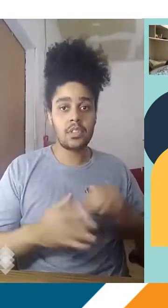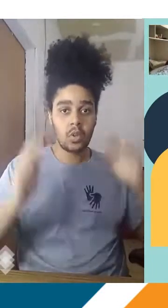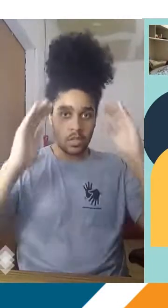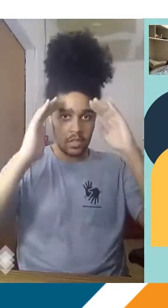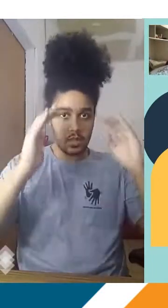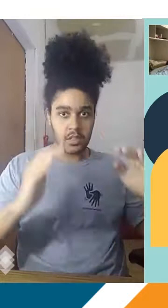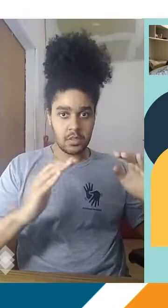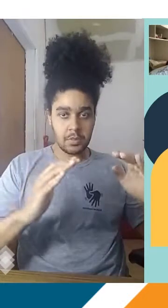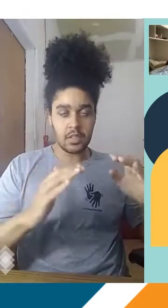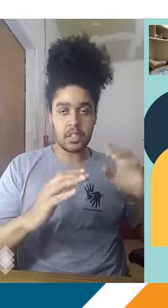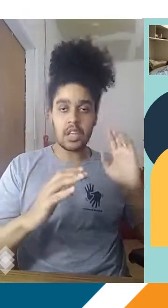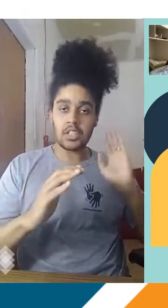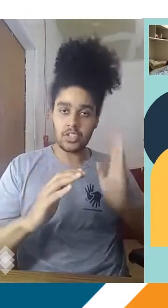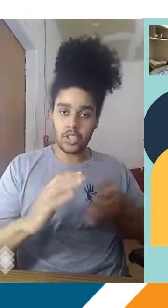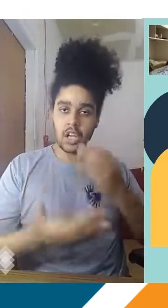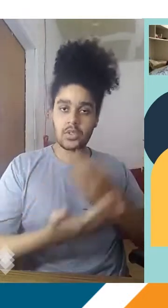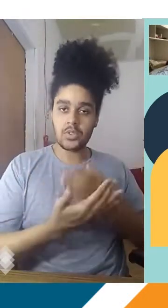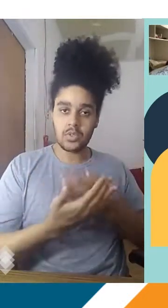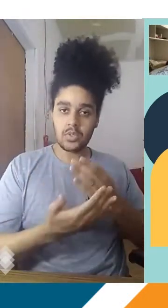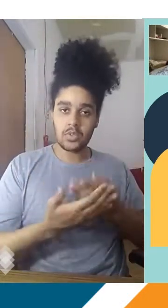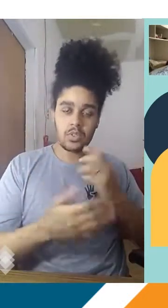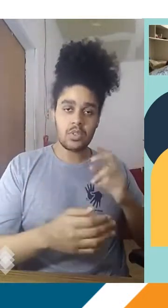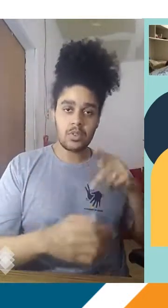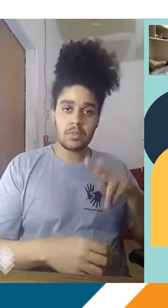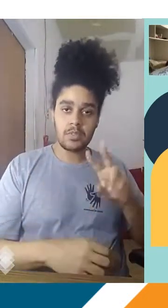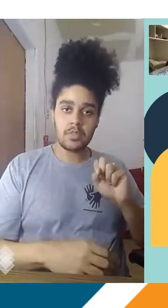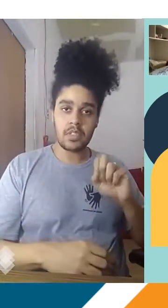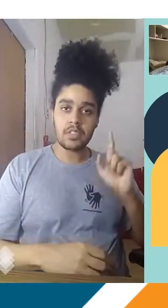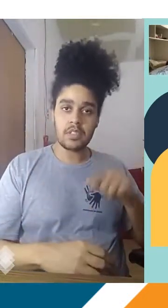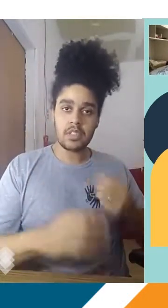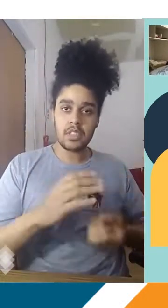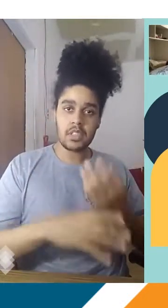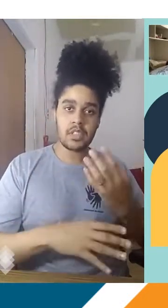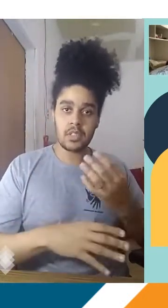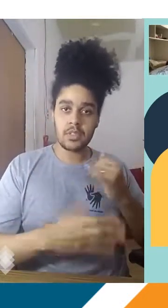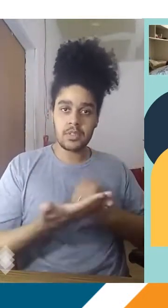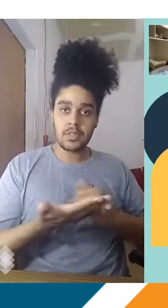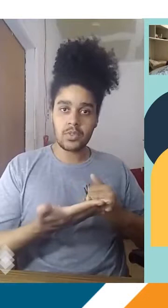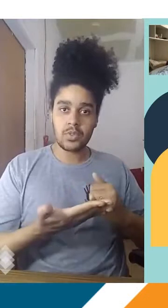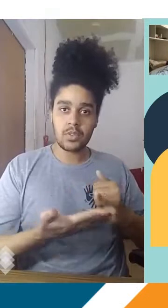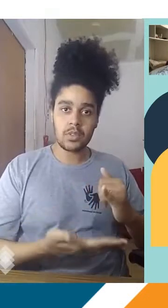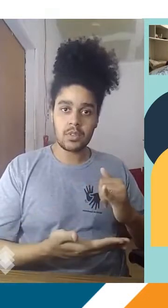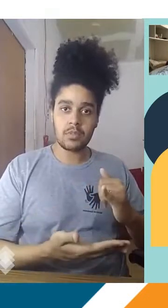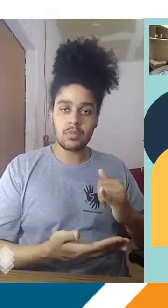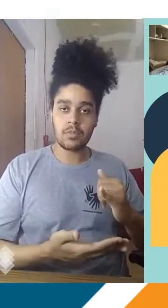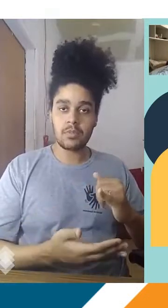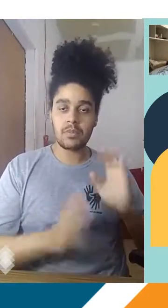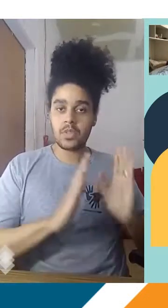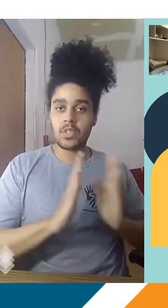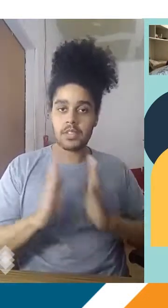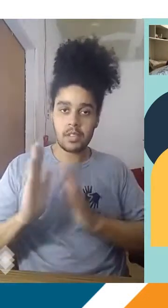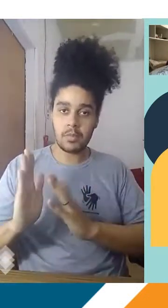cuja introdução respeita aquilo que nós já estudamos aqui no pré-vestibular, que é a construção de uma